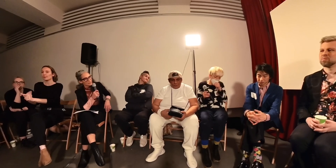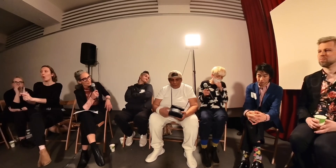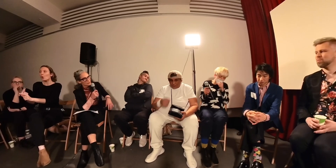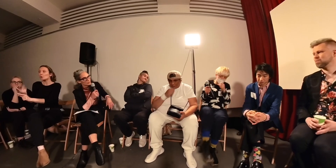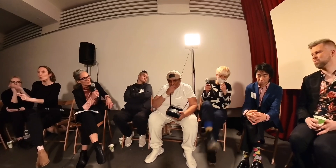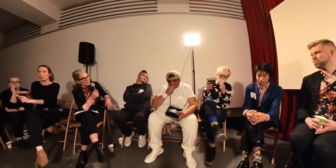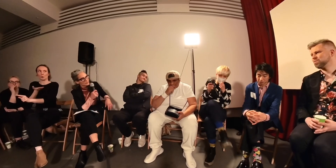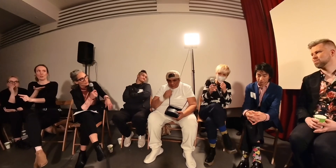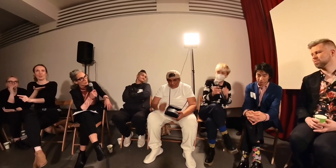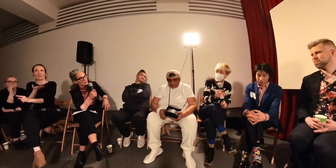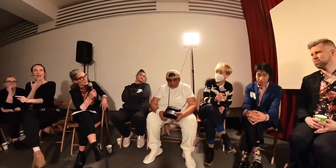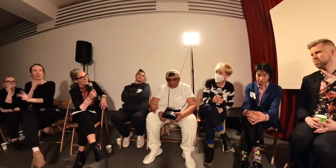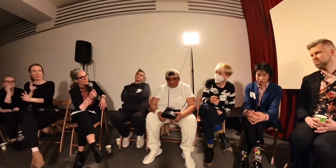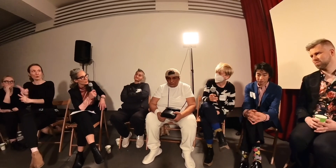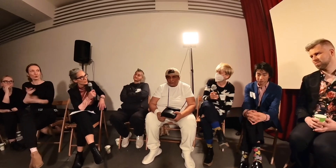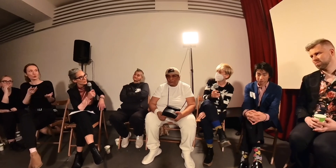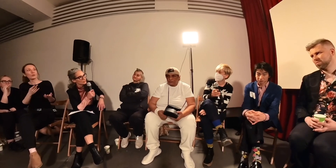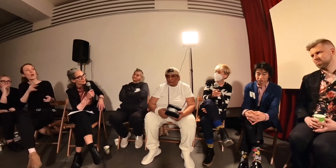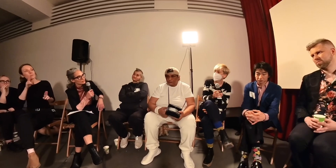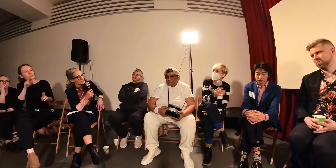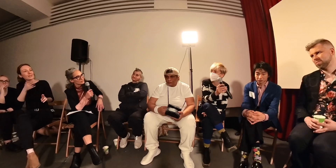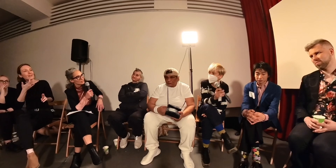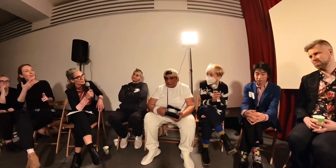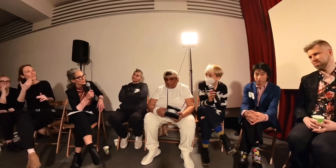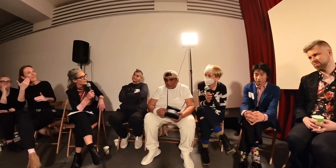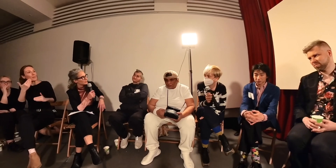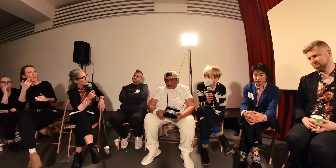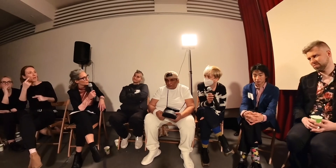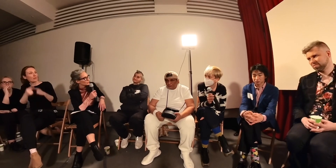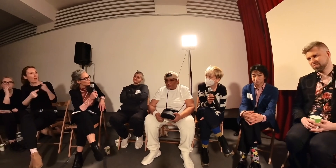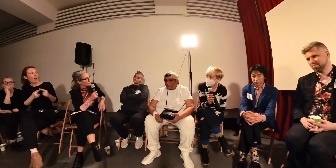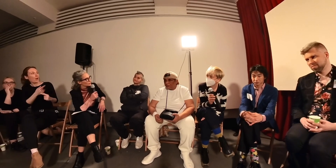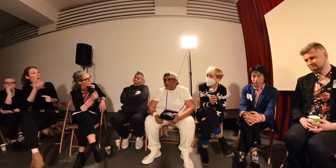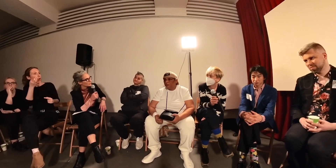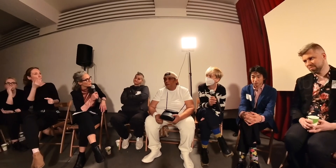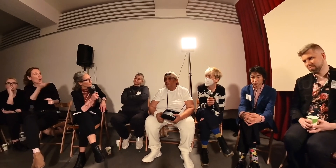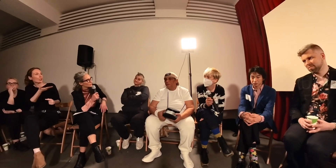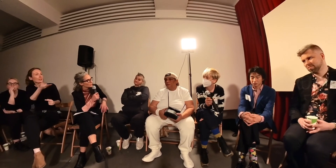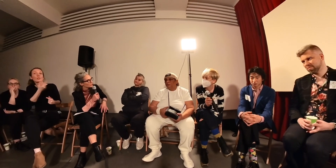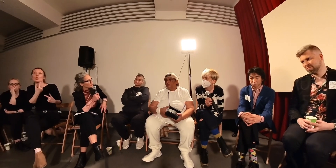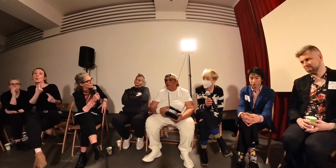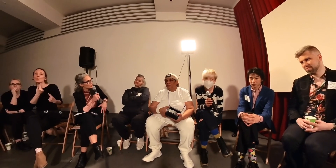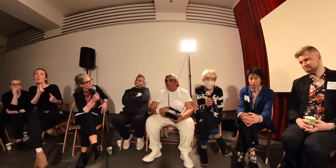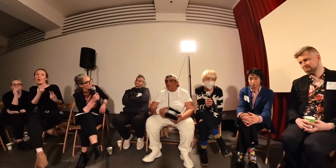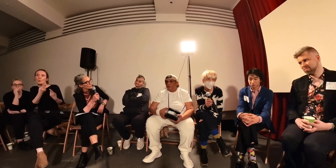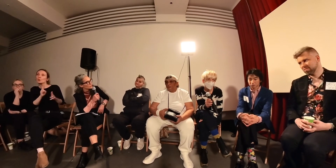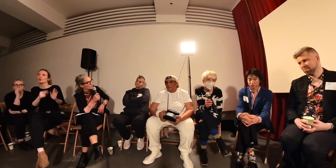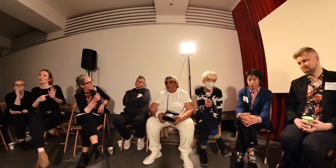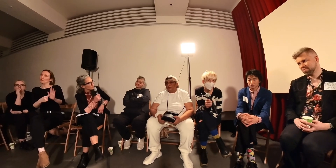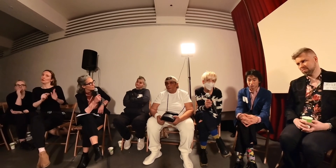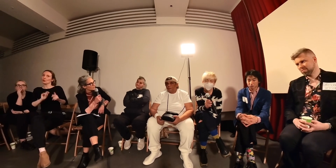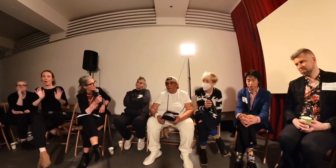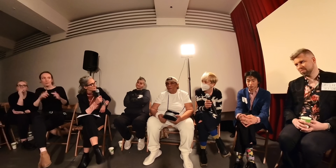co to vlastně jako praxi obnáší, aby vy jste mohli fungovat jako kolektiv, abyste se